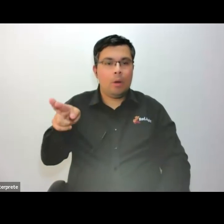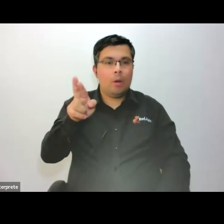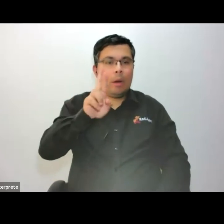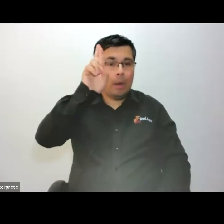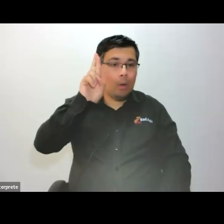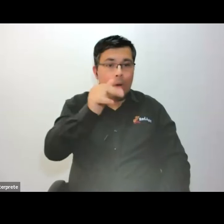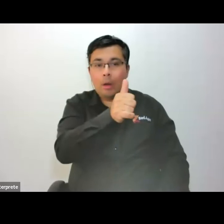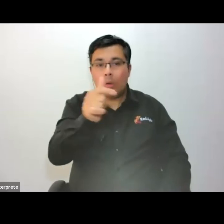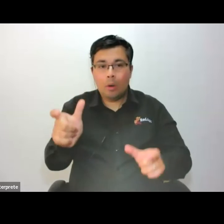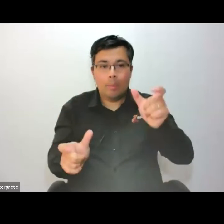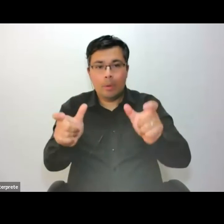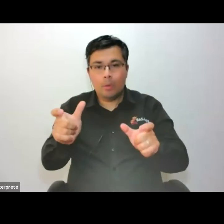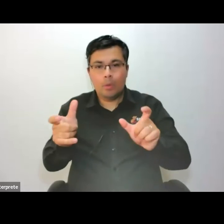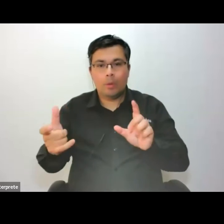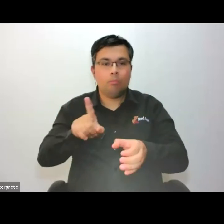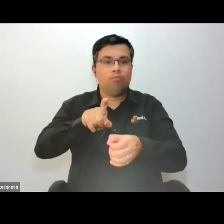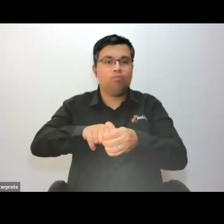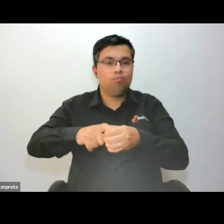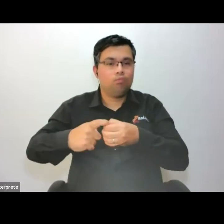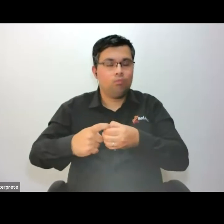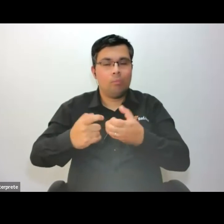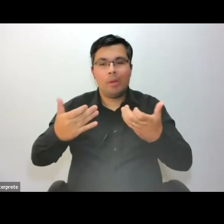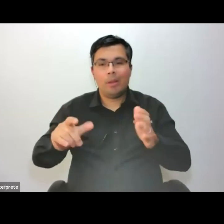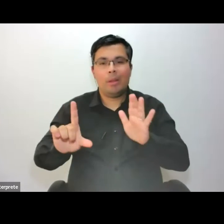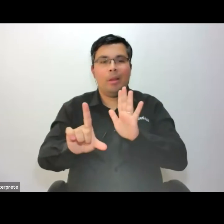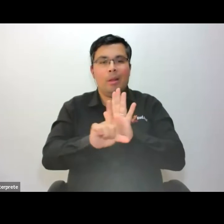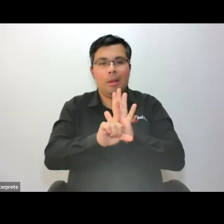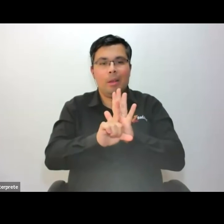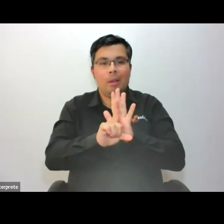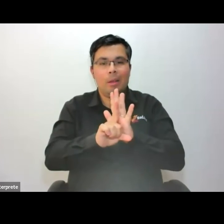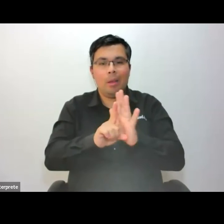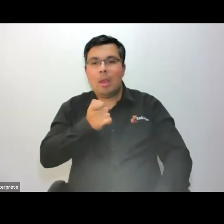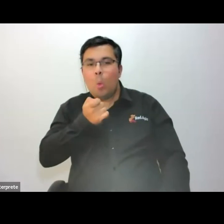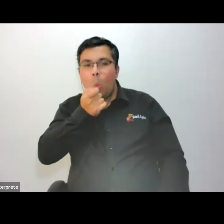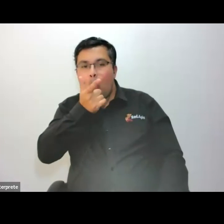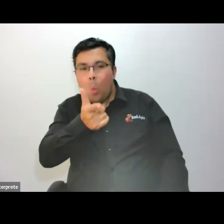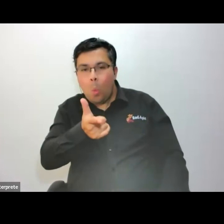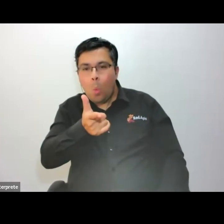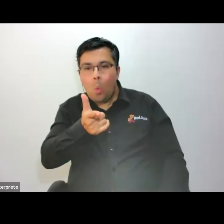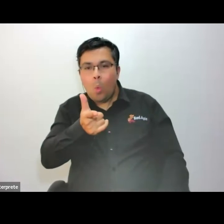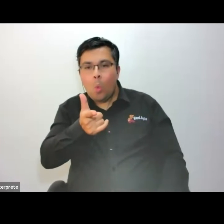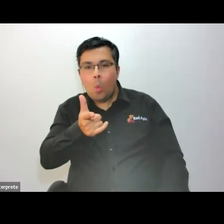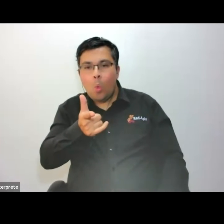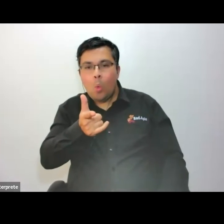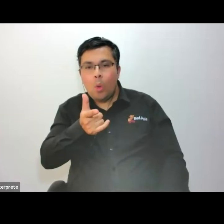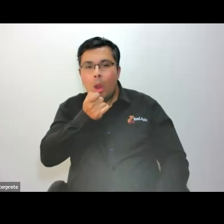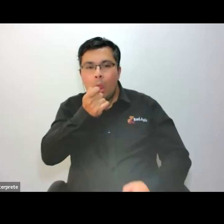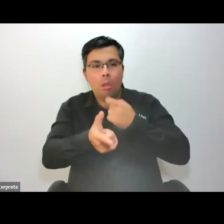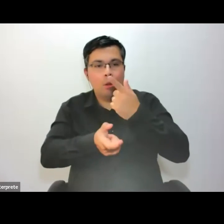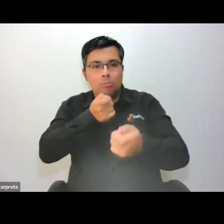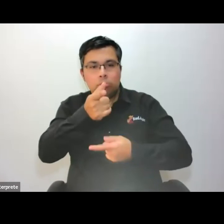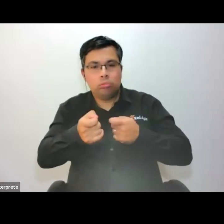nos escucharon al principio, que esta ley es una demanda social. ¿Ya? Esta ley no surge de las oficinas del